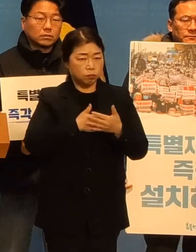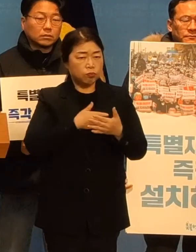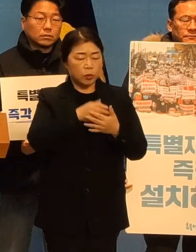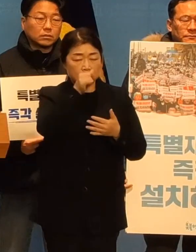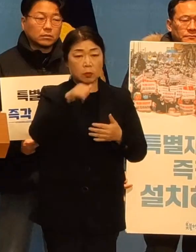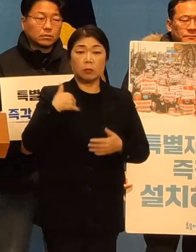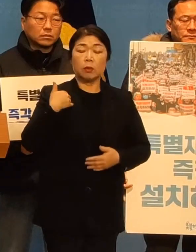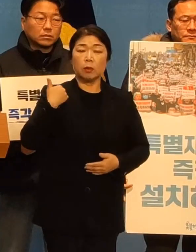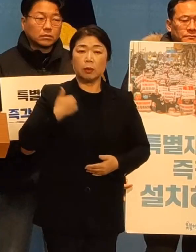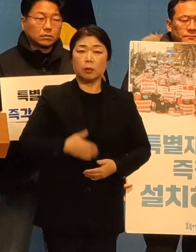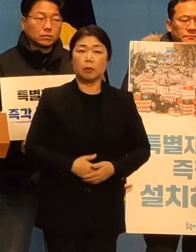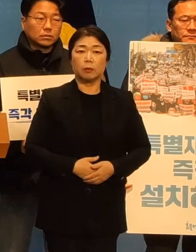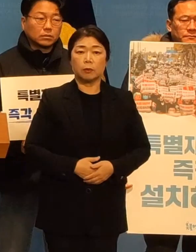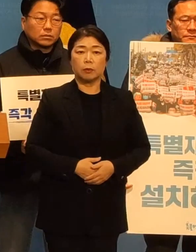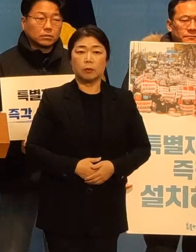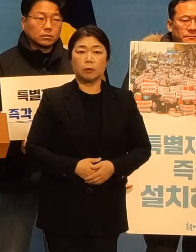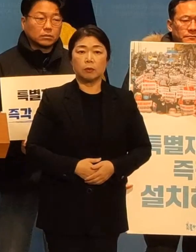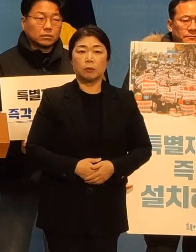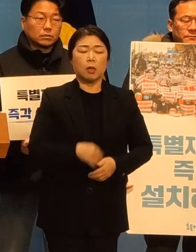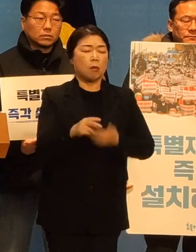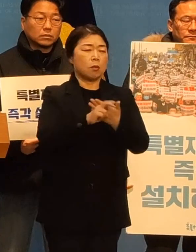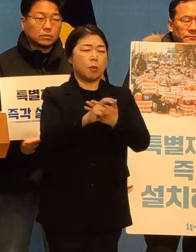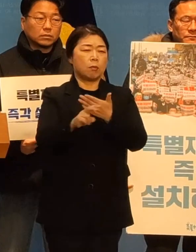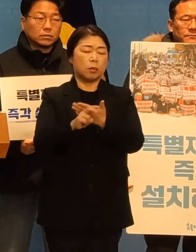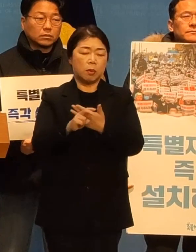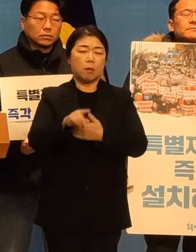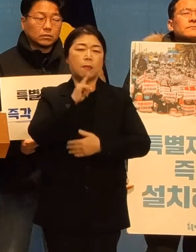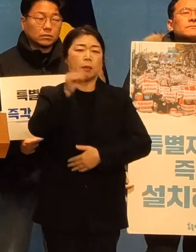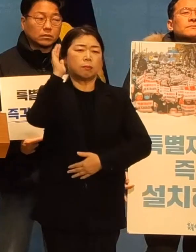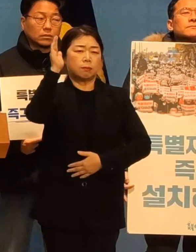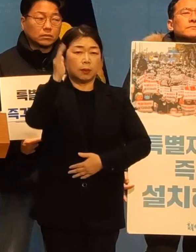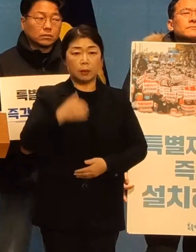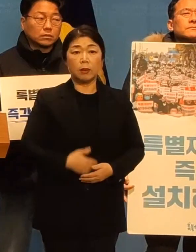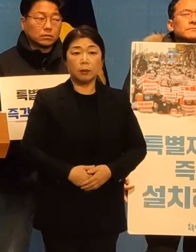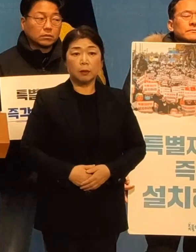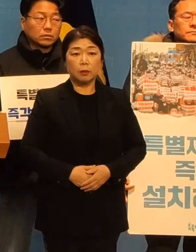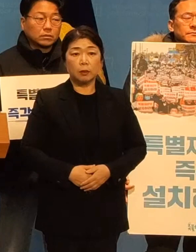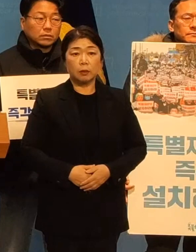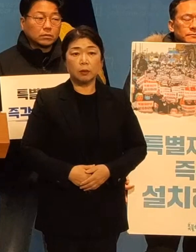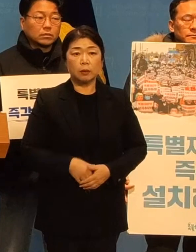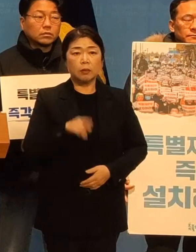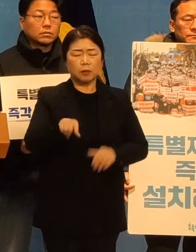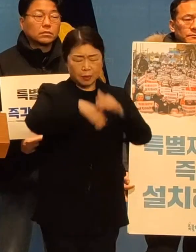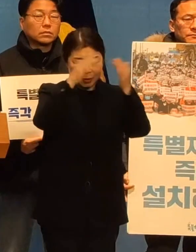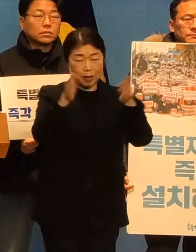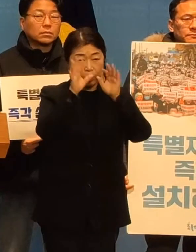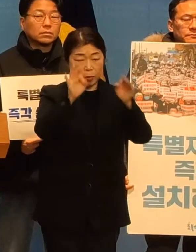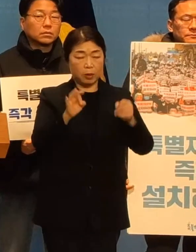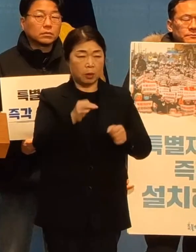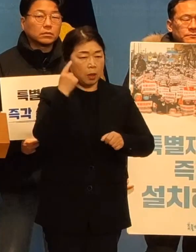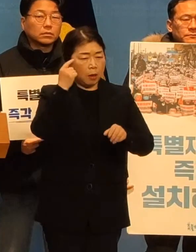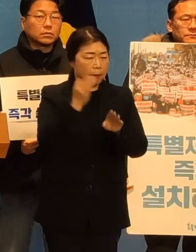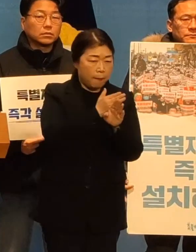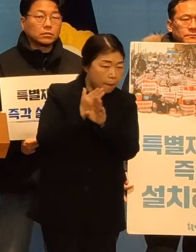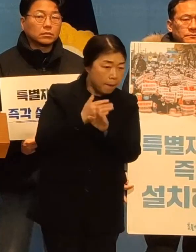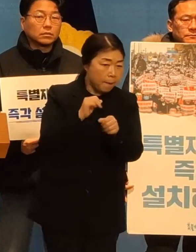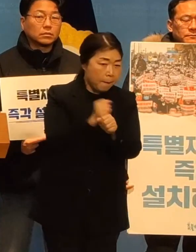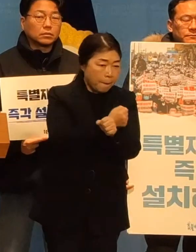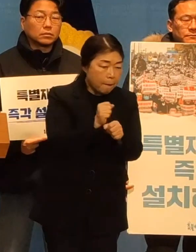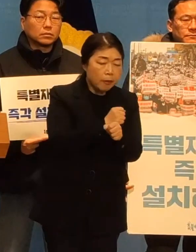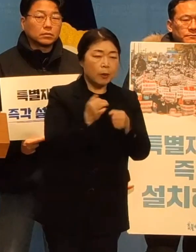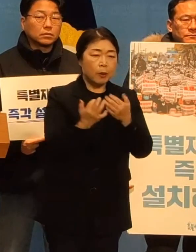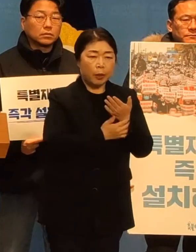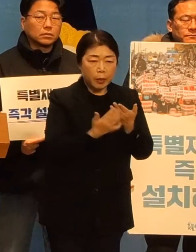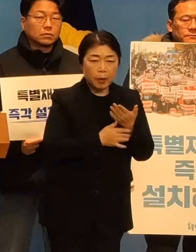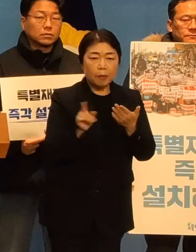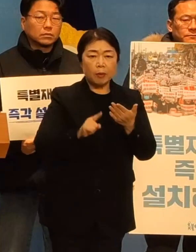않고 계속 위헌이다라고 내뱉고 이런 것들이 전부 다 속임수, 내란범을 처벌하지 않으려고